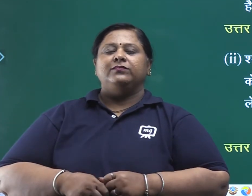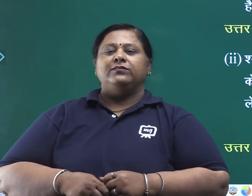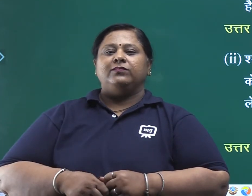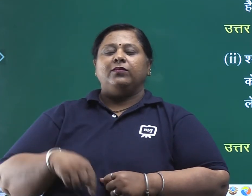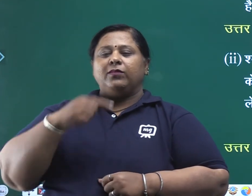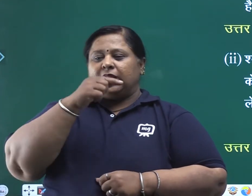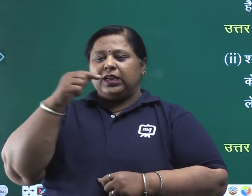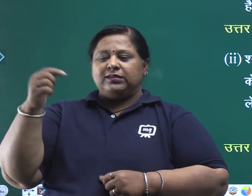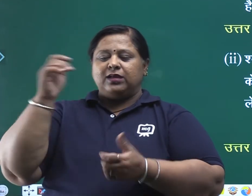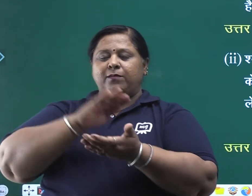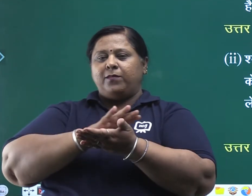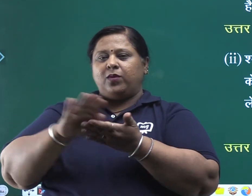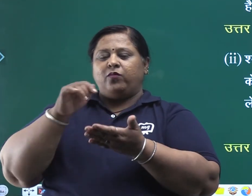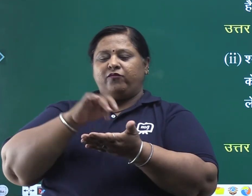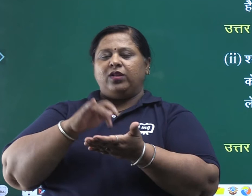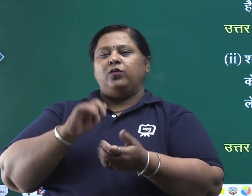रिक्त स्थान भरो।